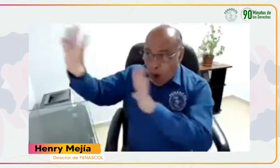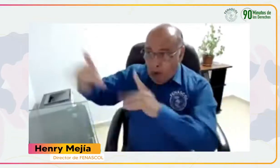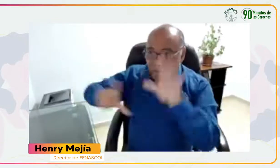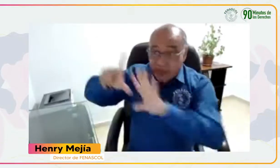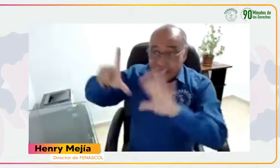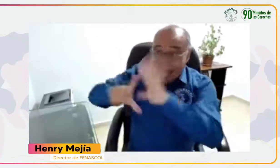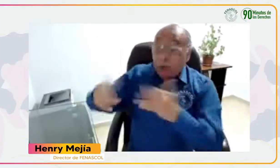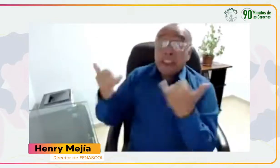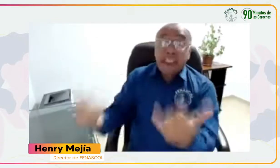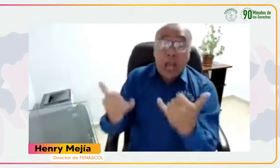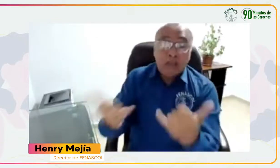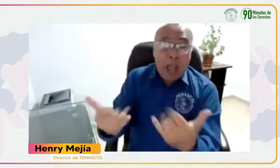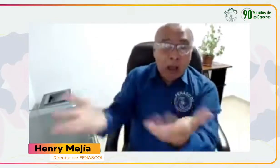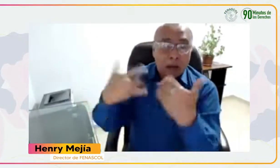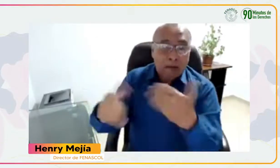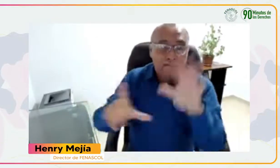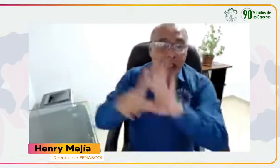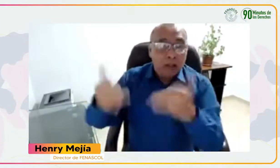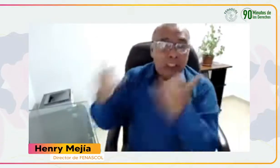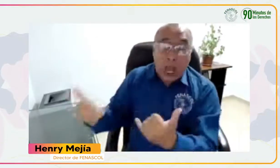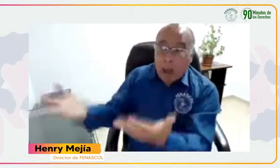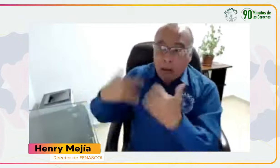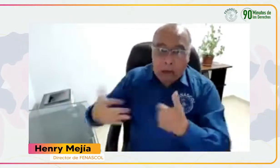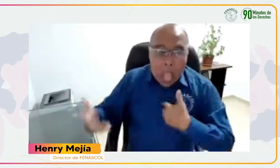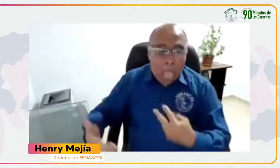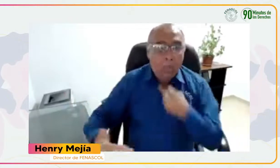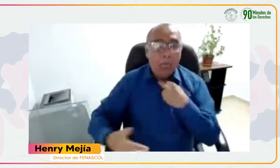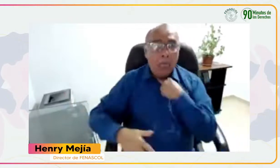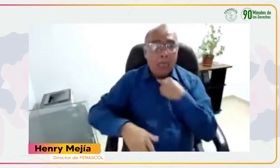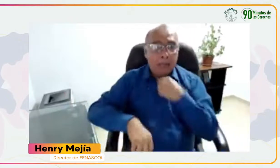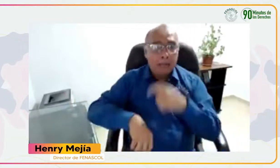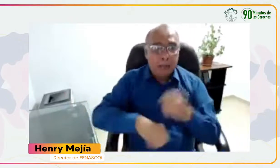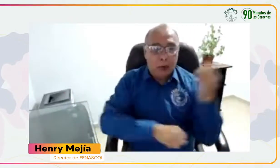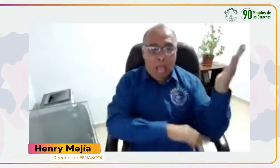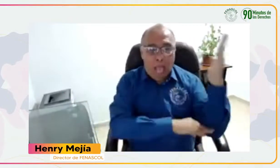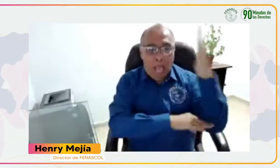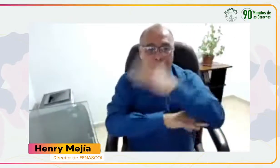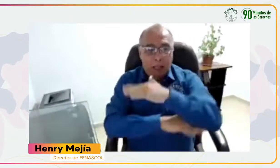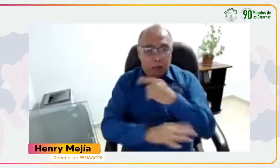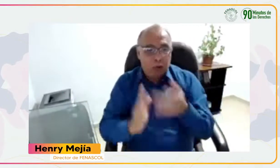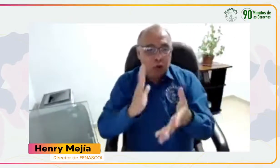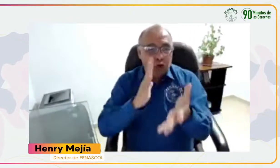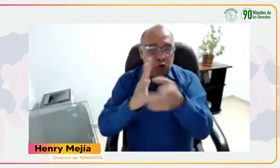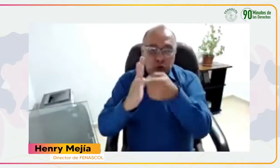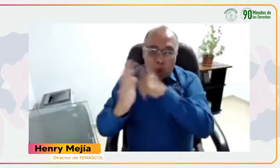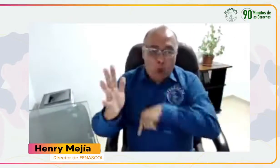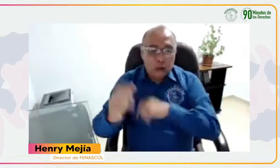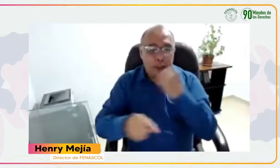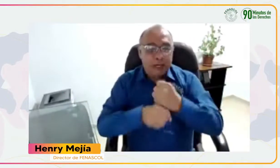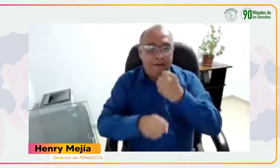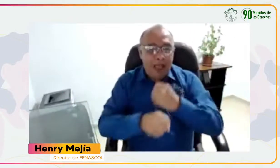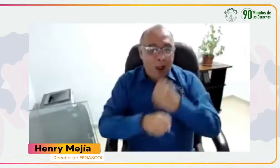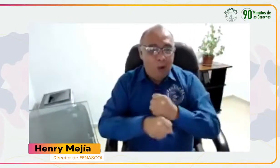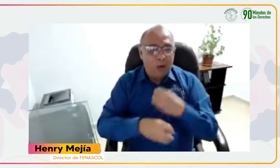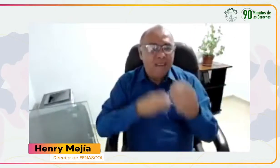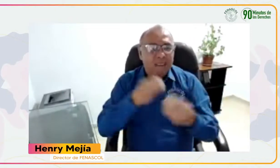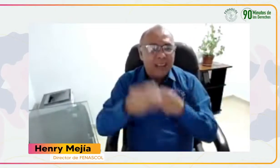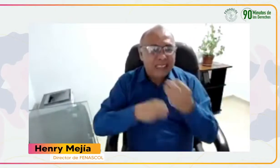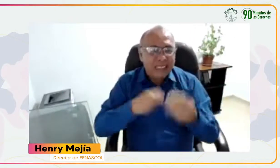el día y disponen de unos tiempos y de pronto uno no puede decir, venga, deme ya información, deme